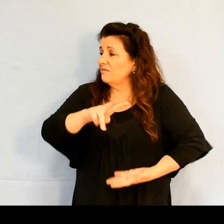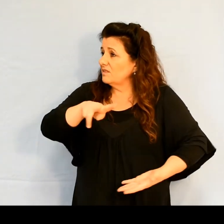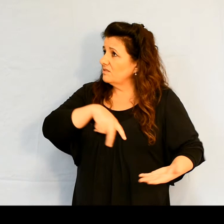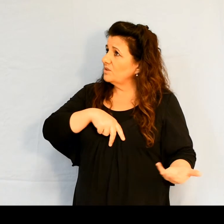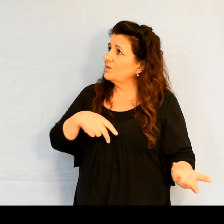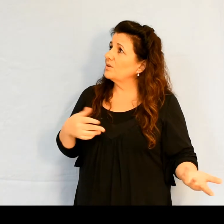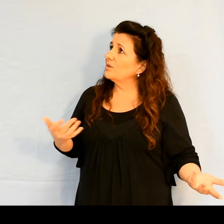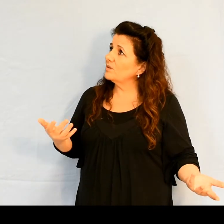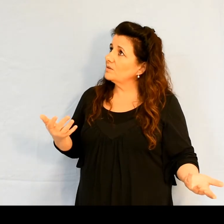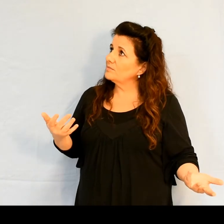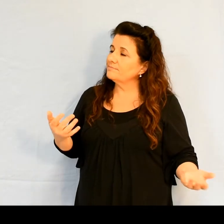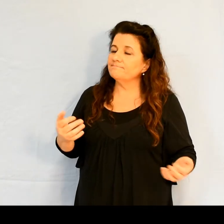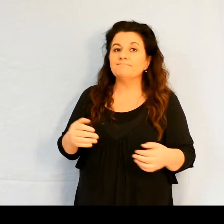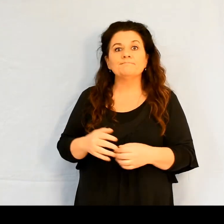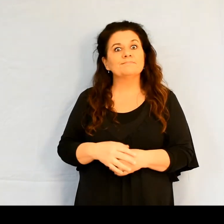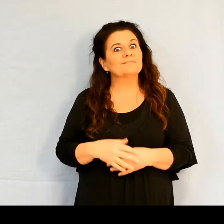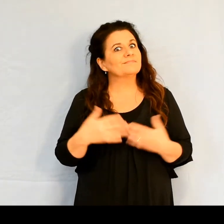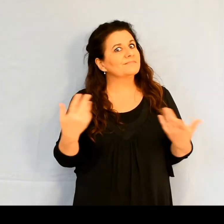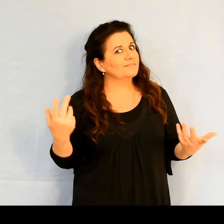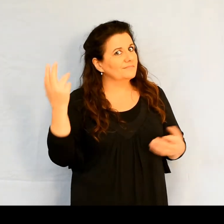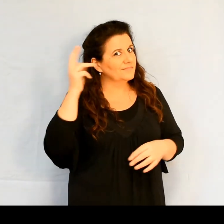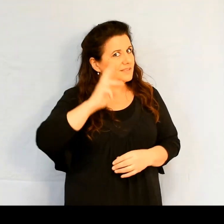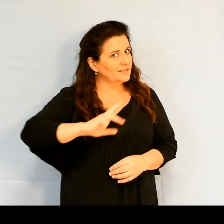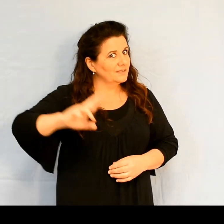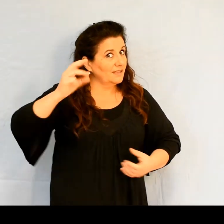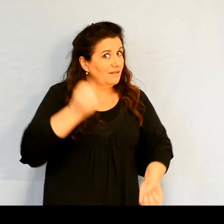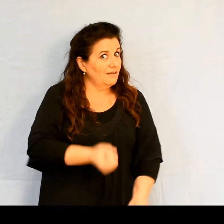Alors cette parole du Seigneur fut adressée à Abraham.